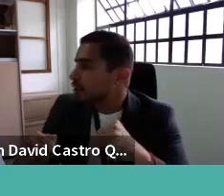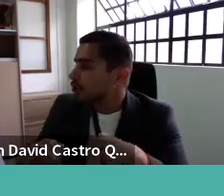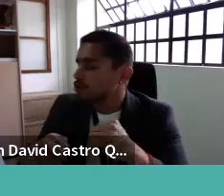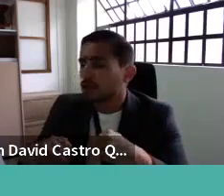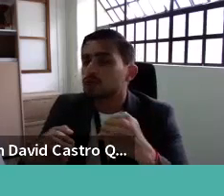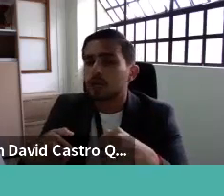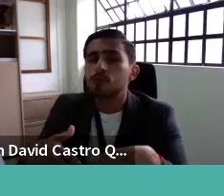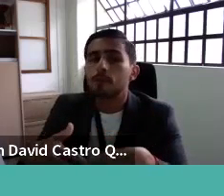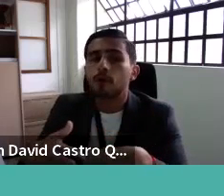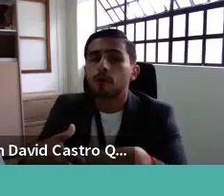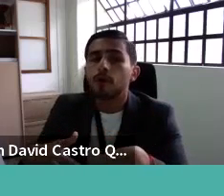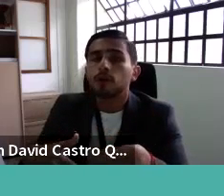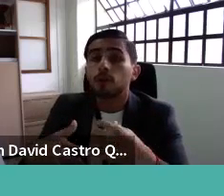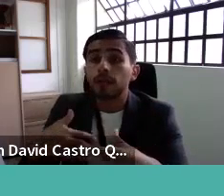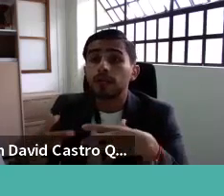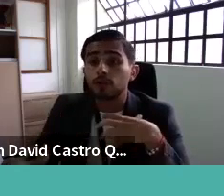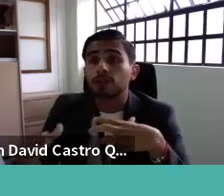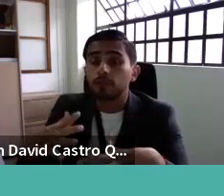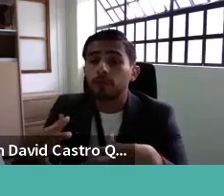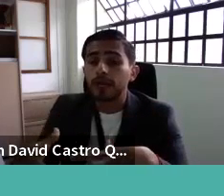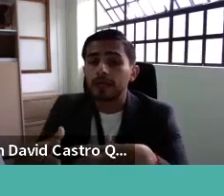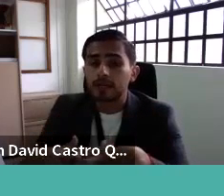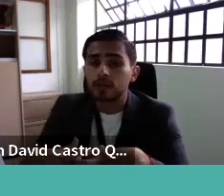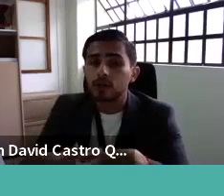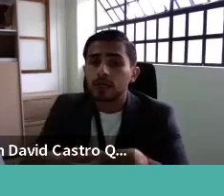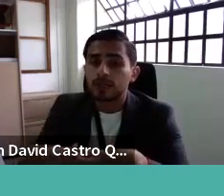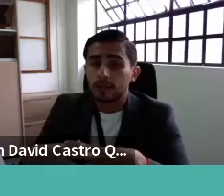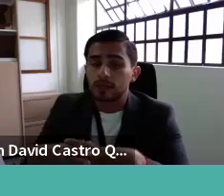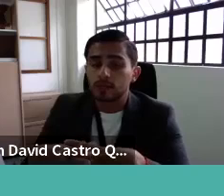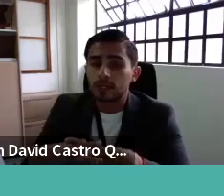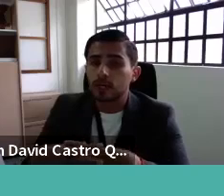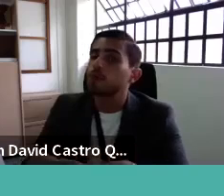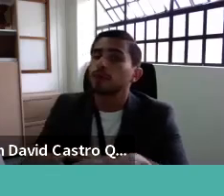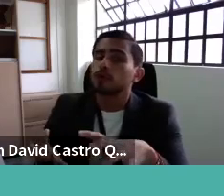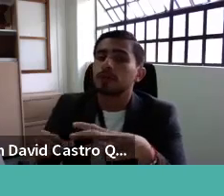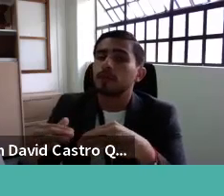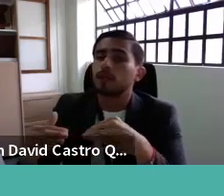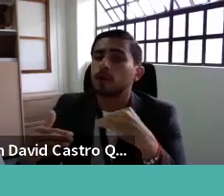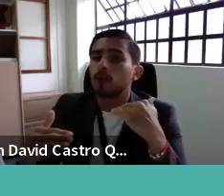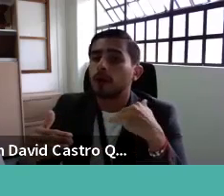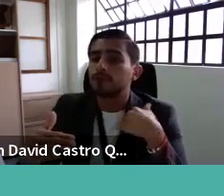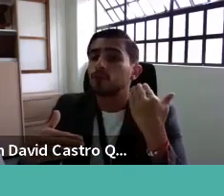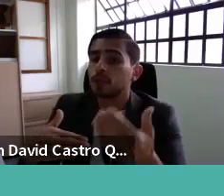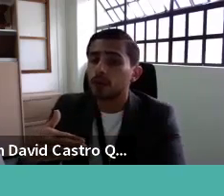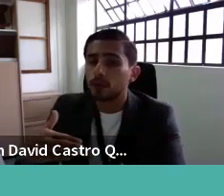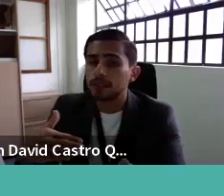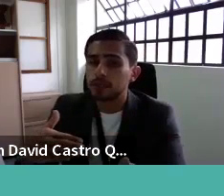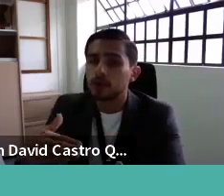ir conociendo ustedes un poco qué opinan y yo también podré ir haciendo intervenciones en el grupo. Entonces, dependiendo de cómo vaya fluyendo la conversación,